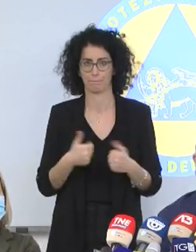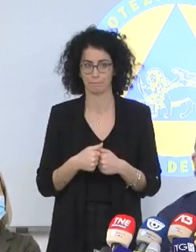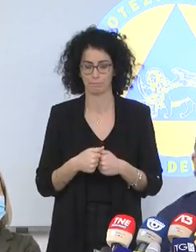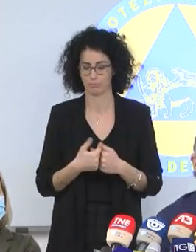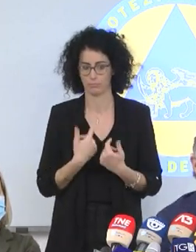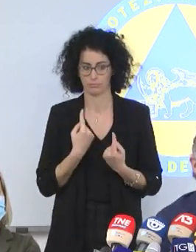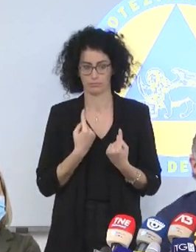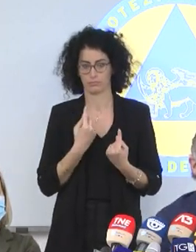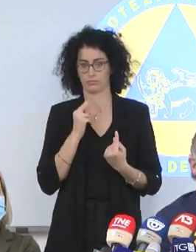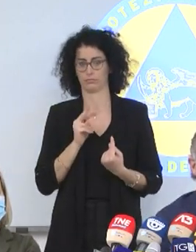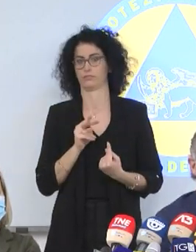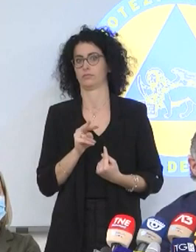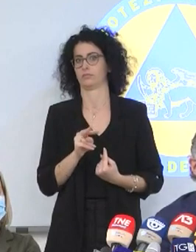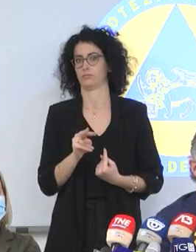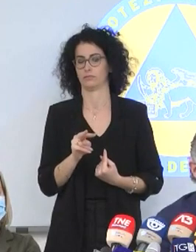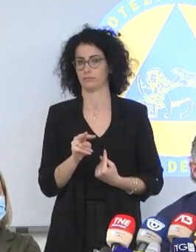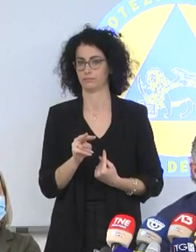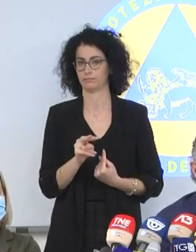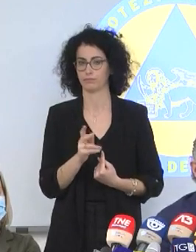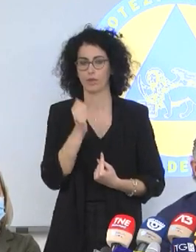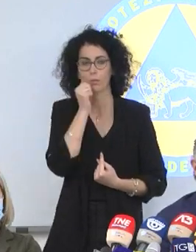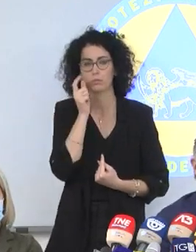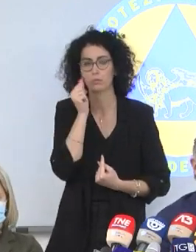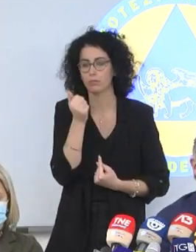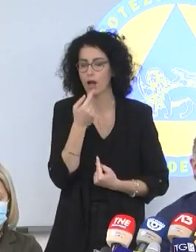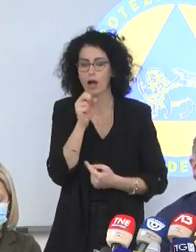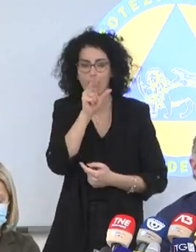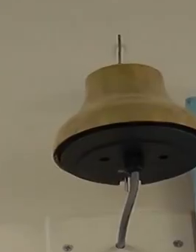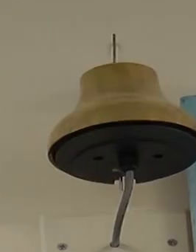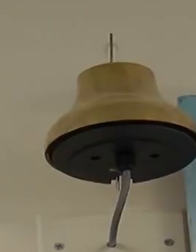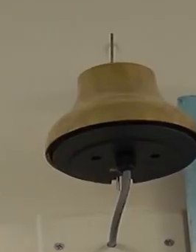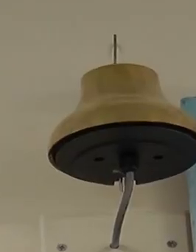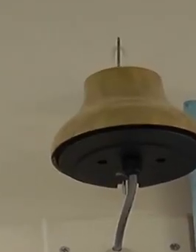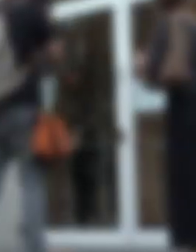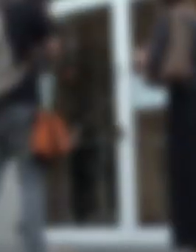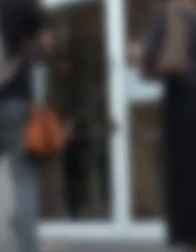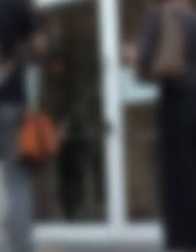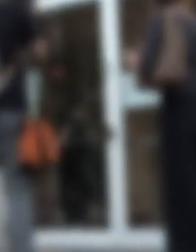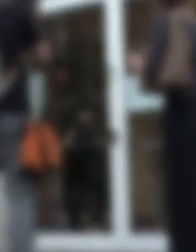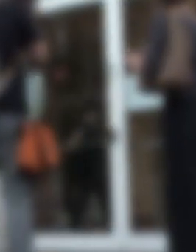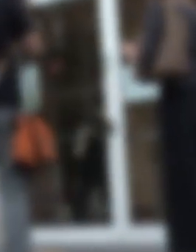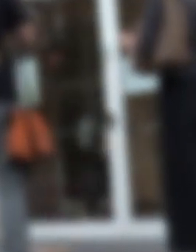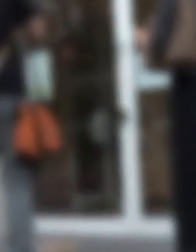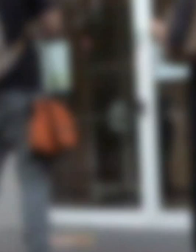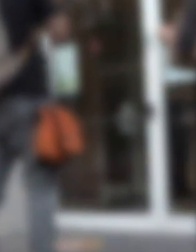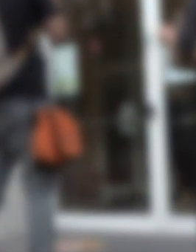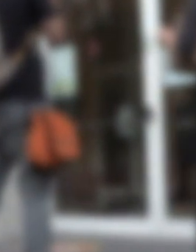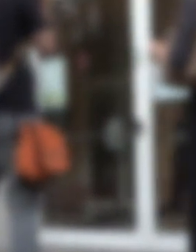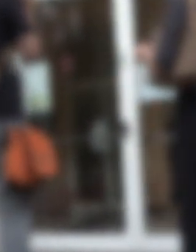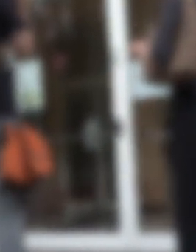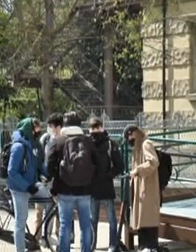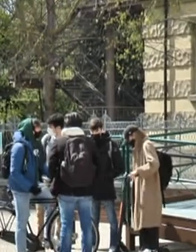paurosa cioè cioè i genitori dice che noi non siamo in grado di affrontarla lapidario il commento del presidente del veneto zaia